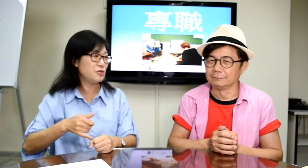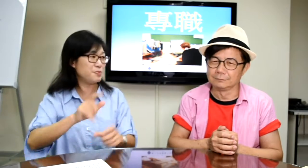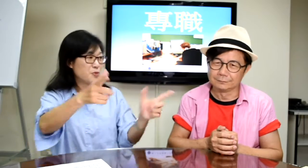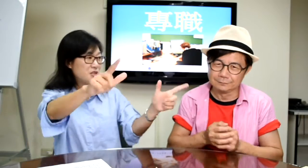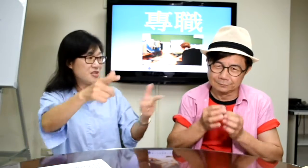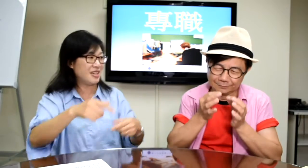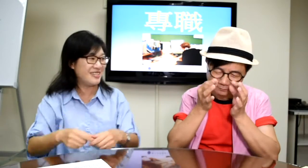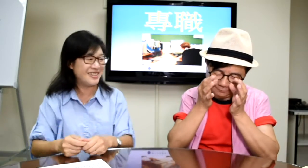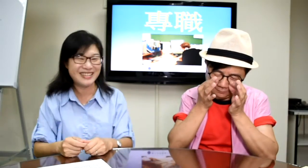不是。